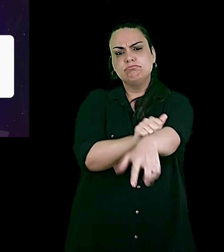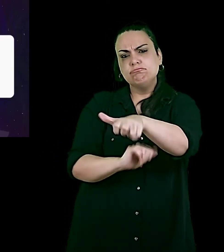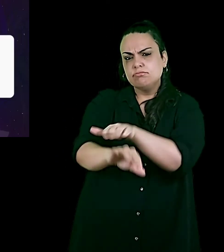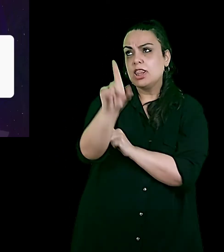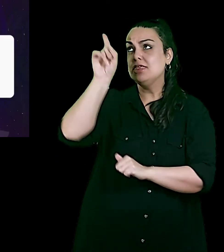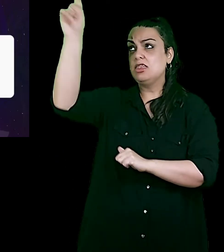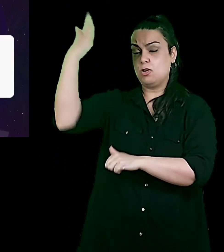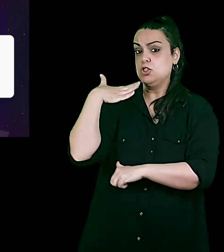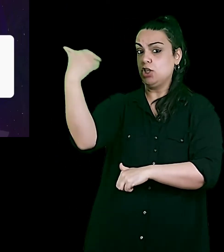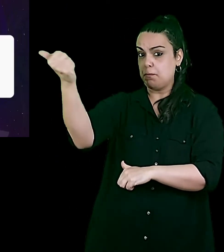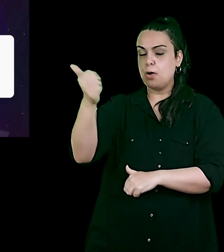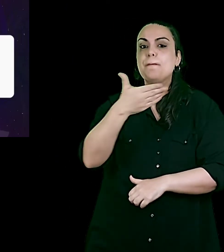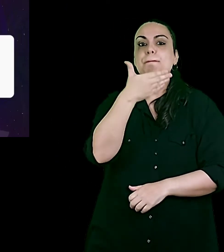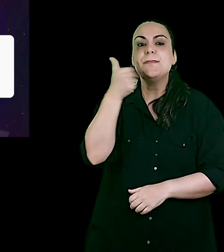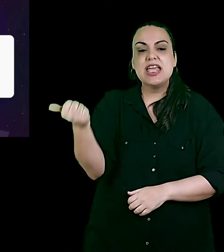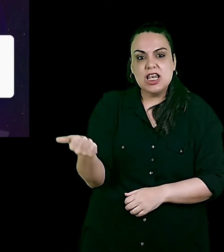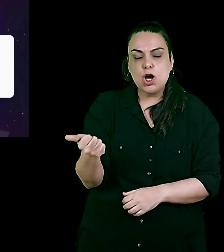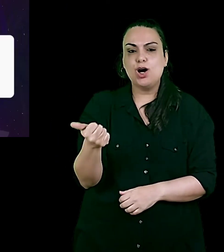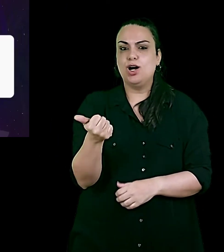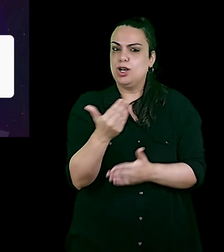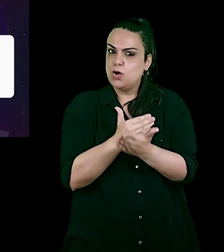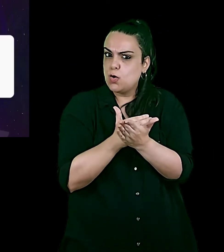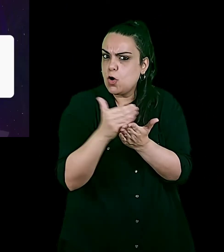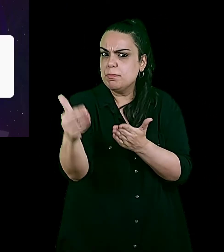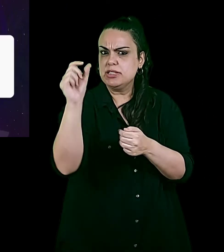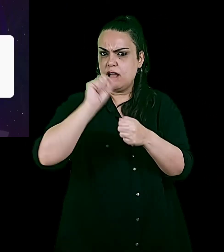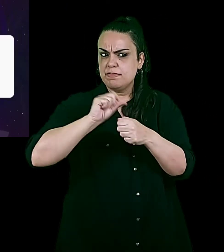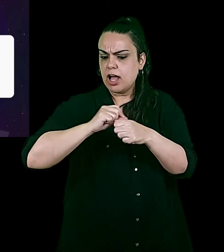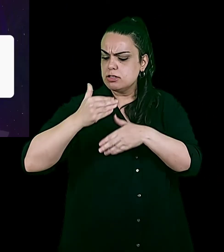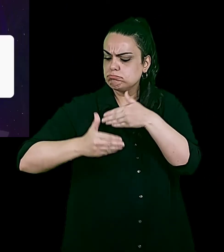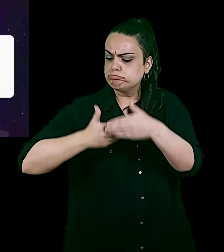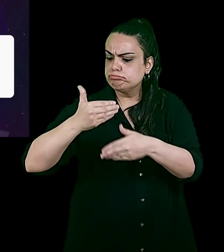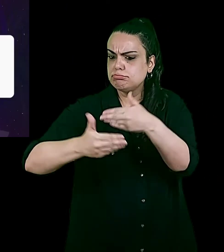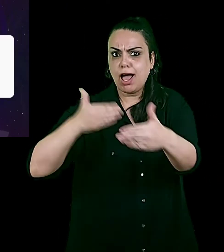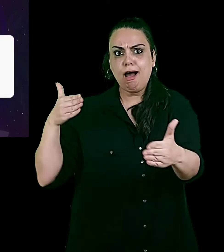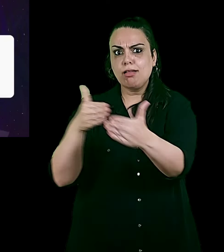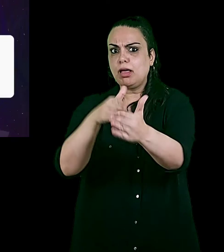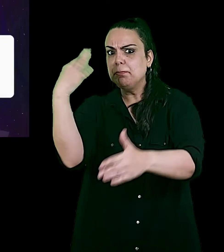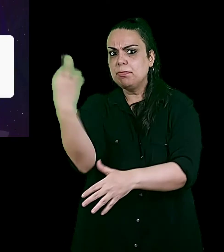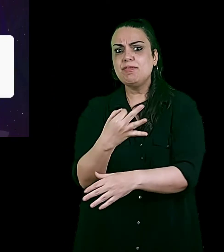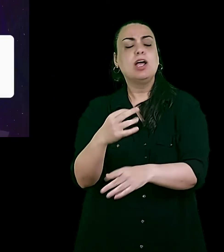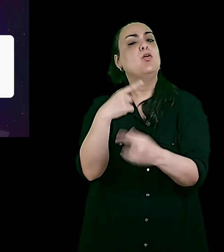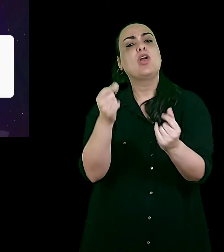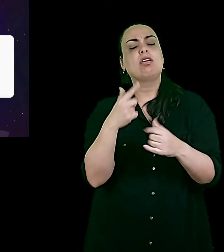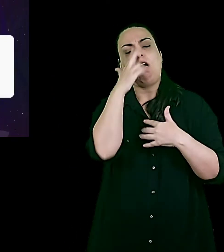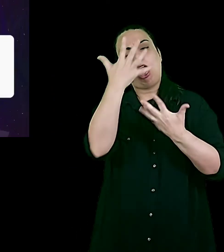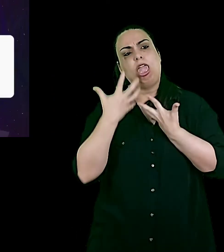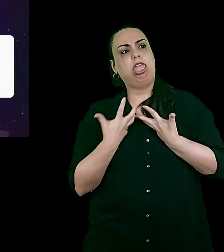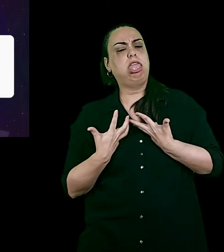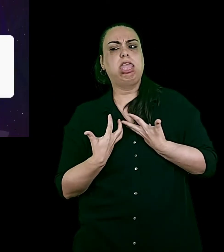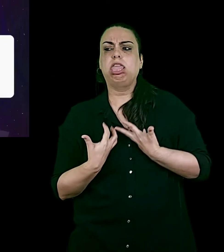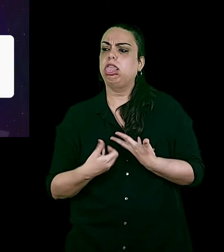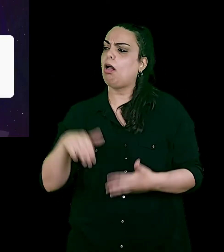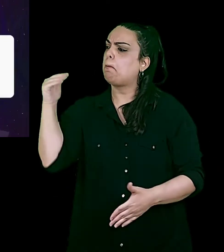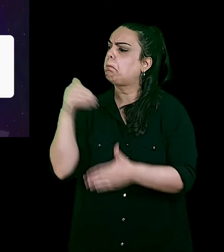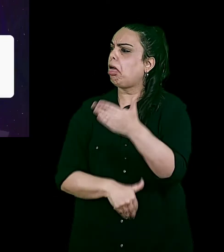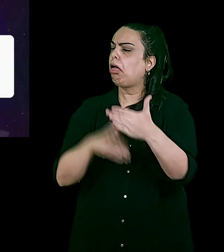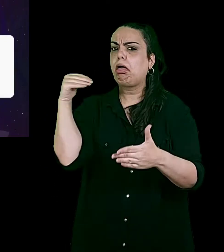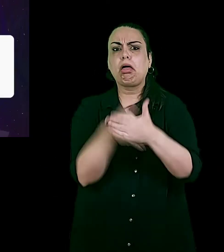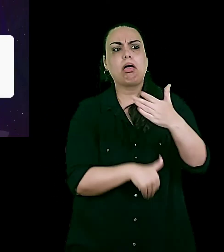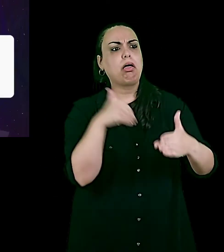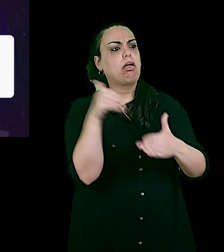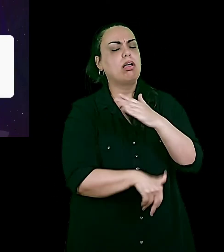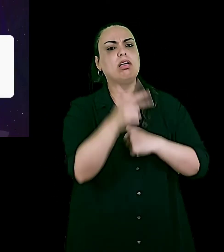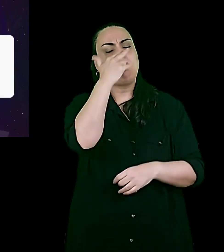Deus me chamou. É melhor começar a fazer e ser levado ao que eu considero perfeição do que viver a frustração de nunca ter